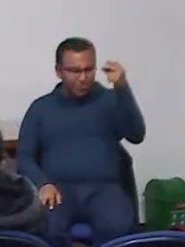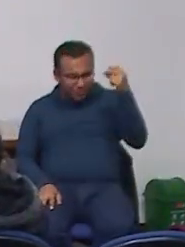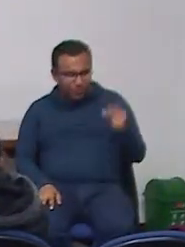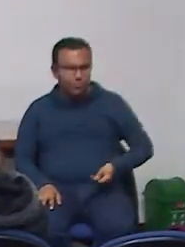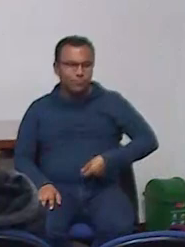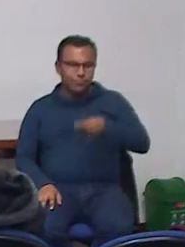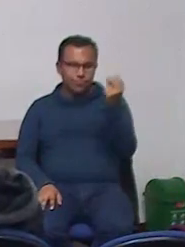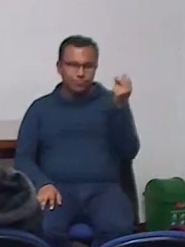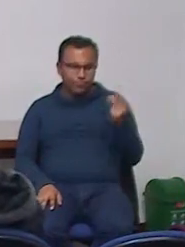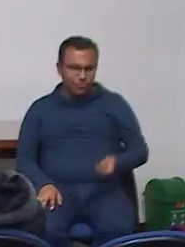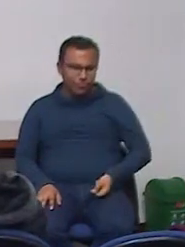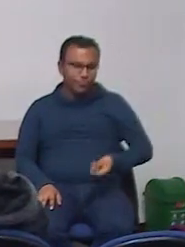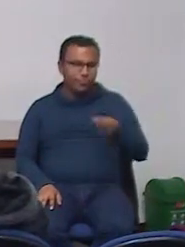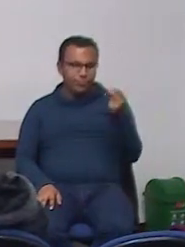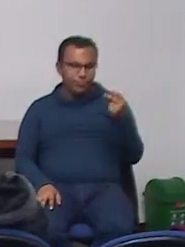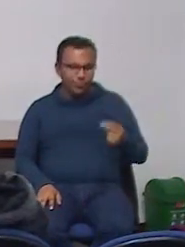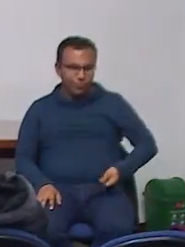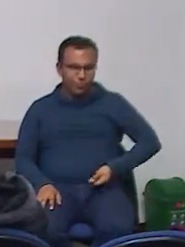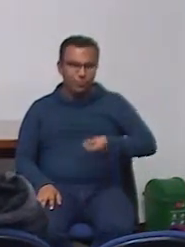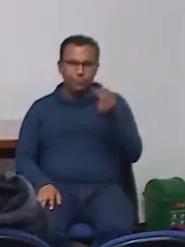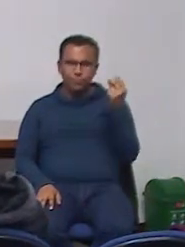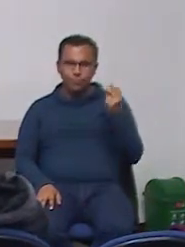eso eso